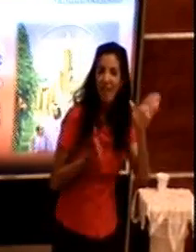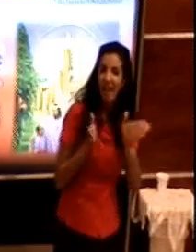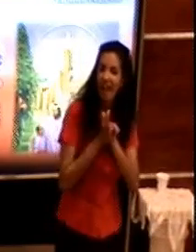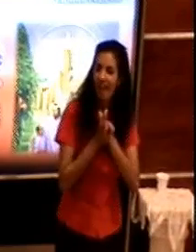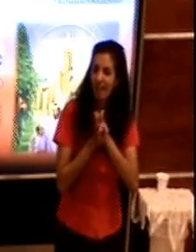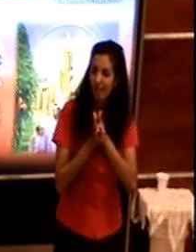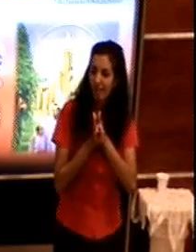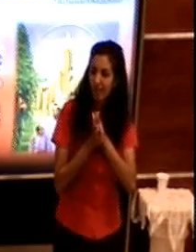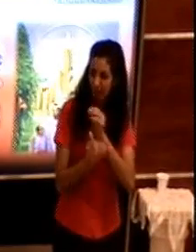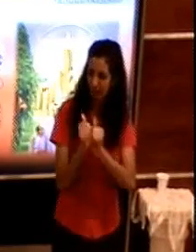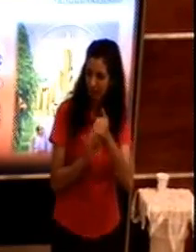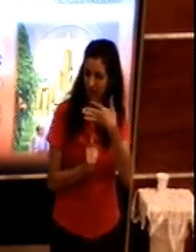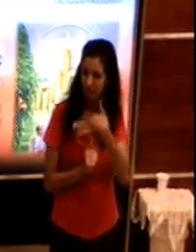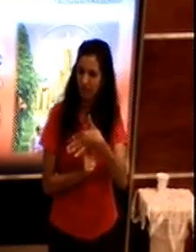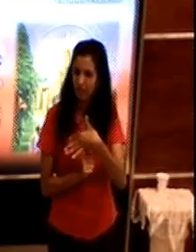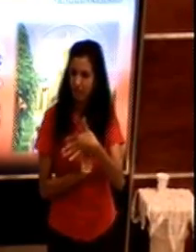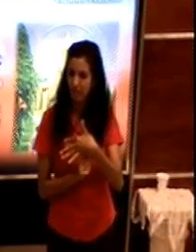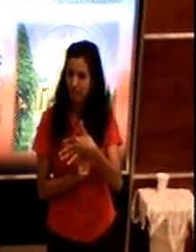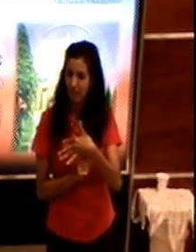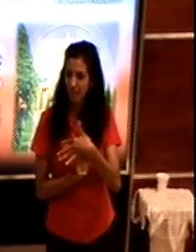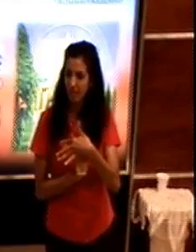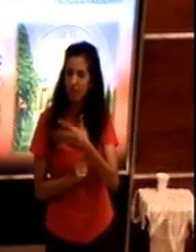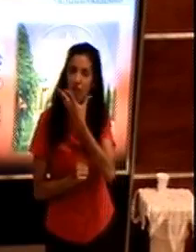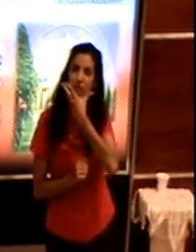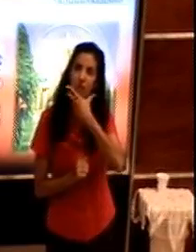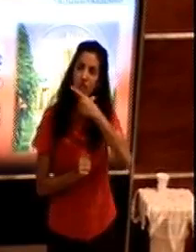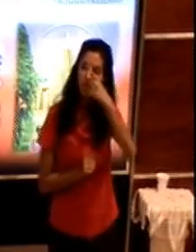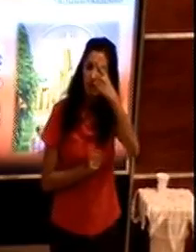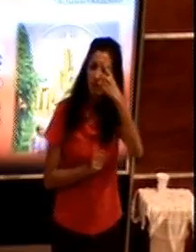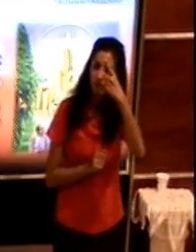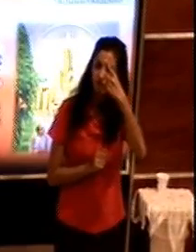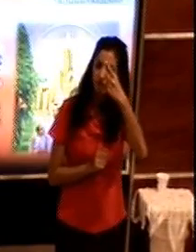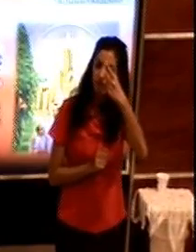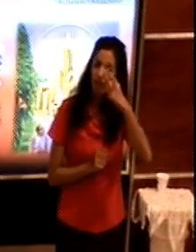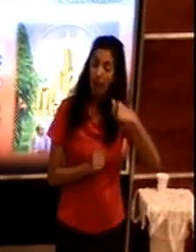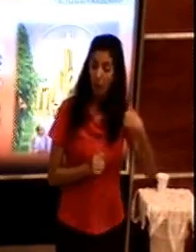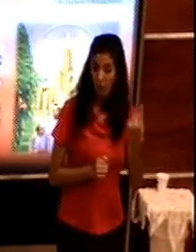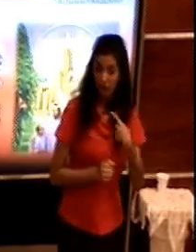ilustración? Dios no puede salvarnos de esta manera.